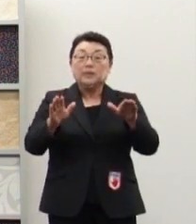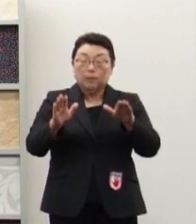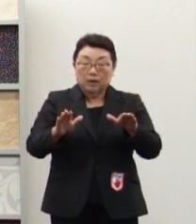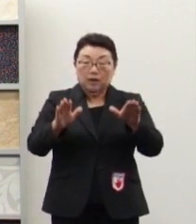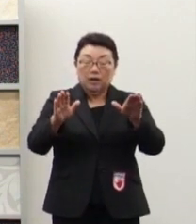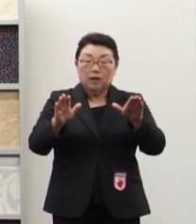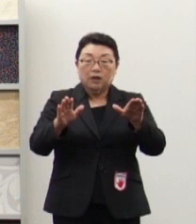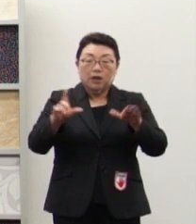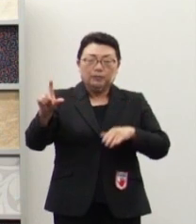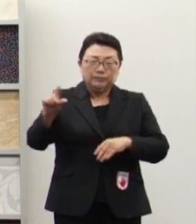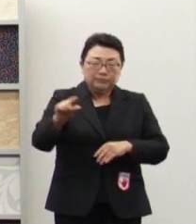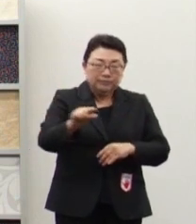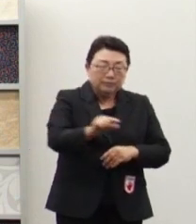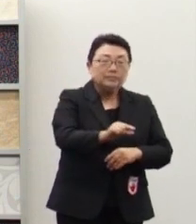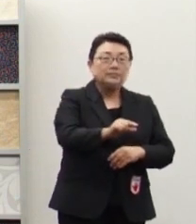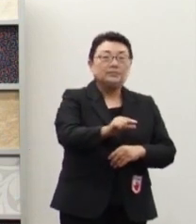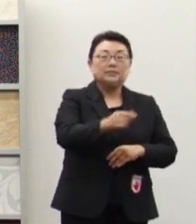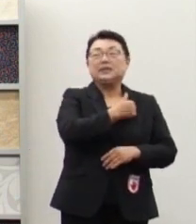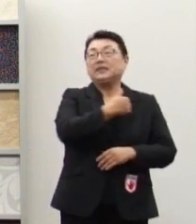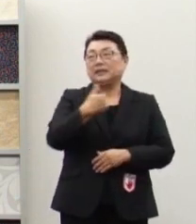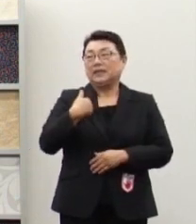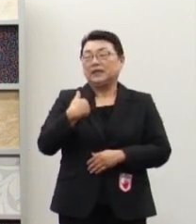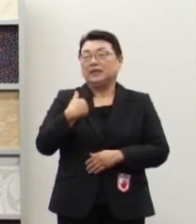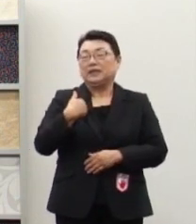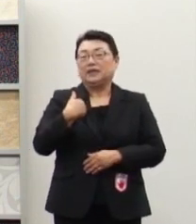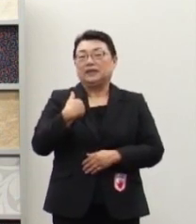近、大いに抑えられてきたということ